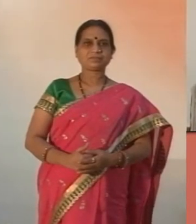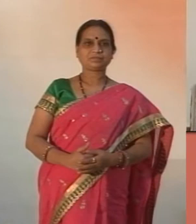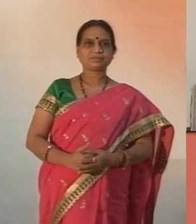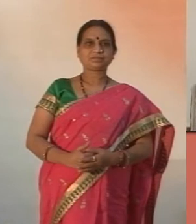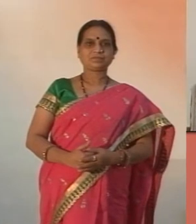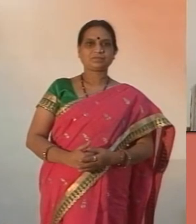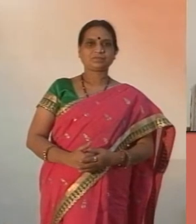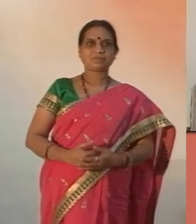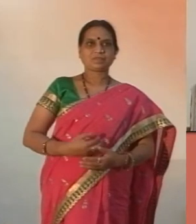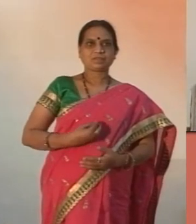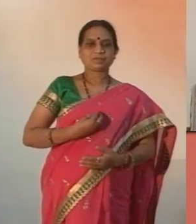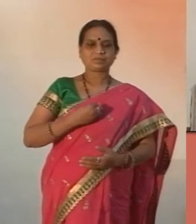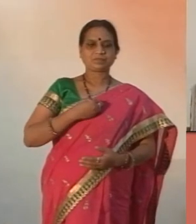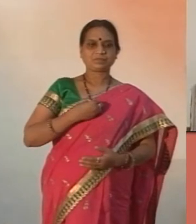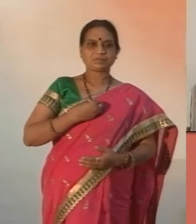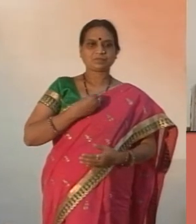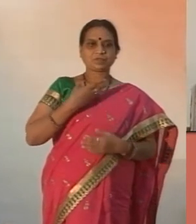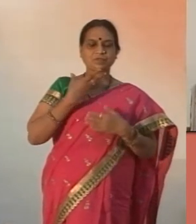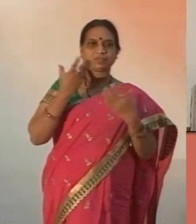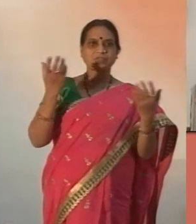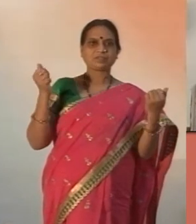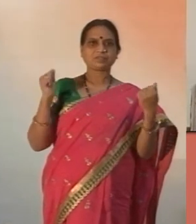और मन को स्वस्थ रखने के लिए